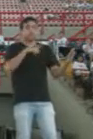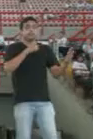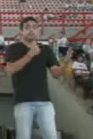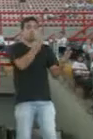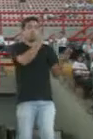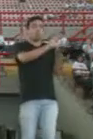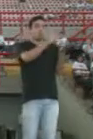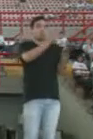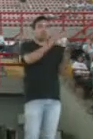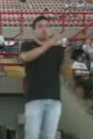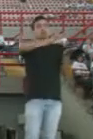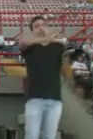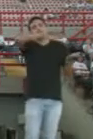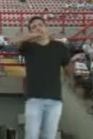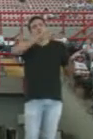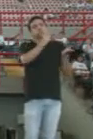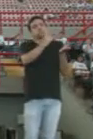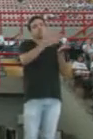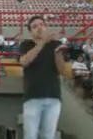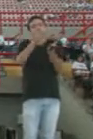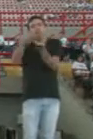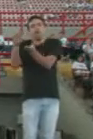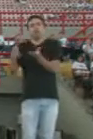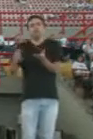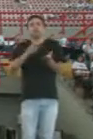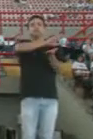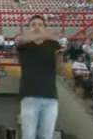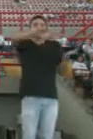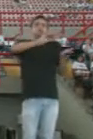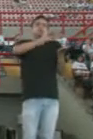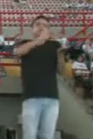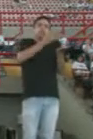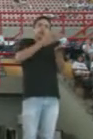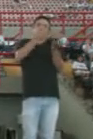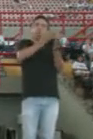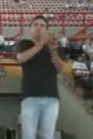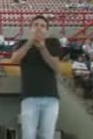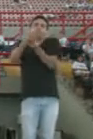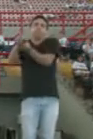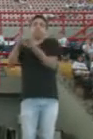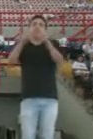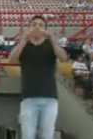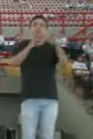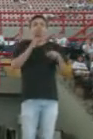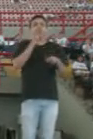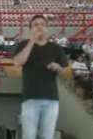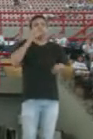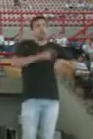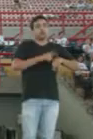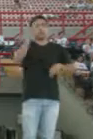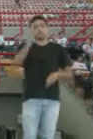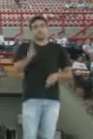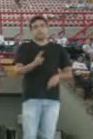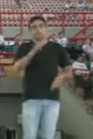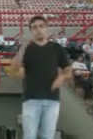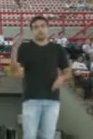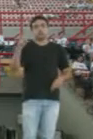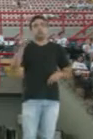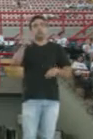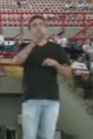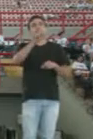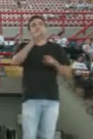livro só ou são vários livros? São vários livros. Tanto que na hora o padre diz assim, abra